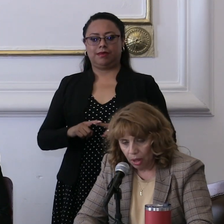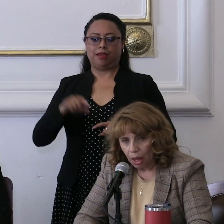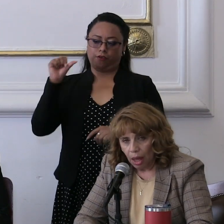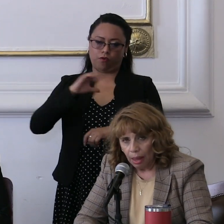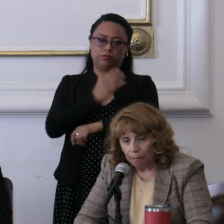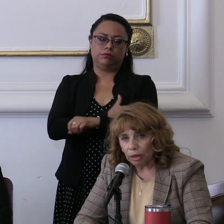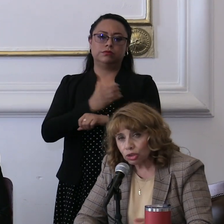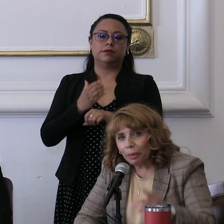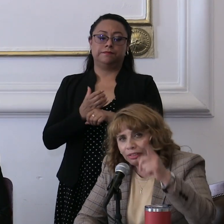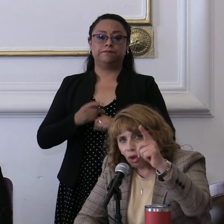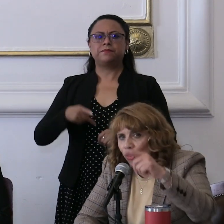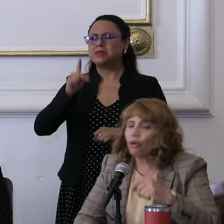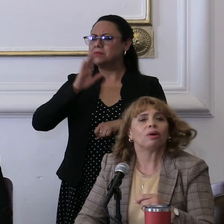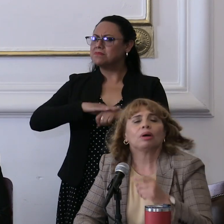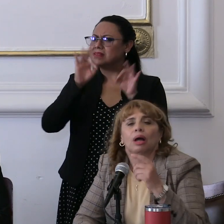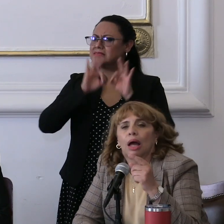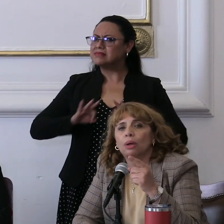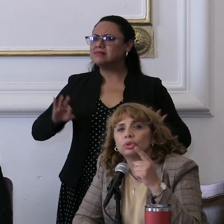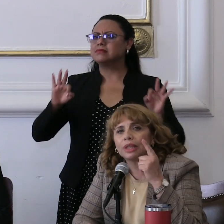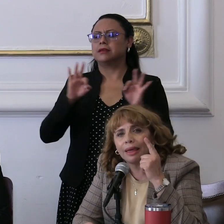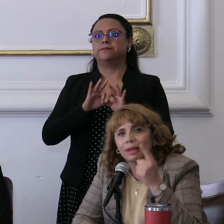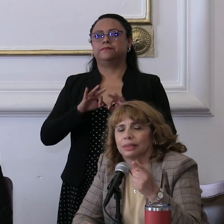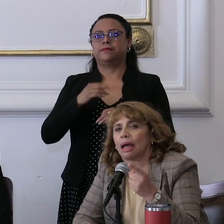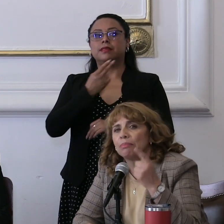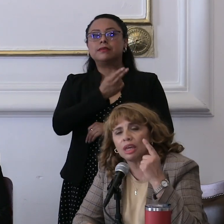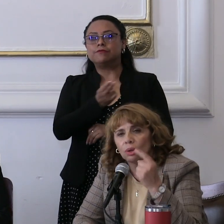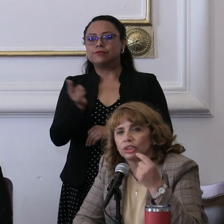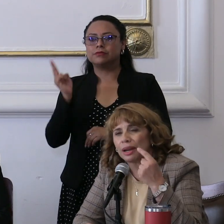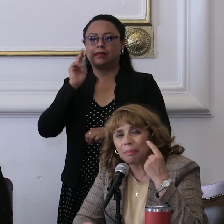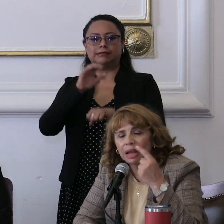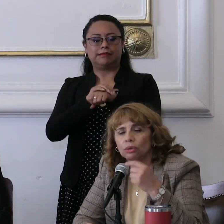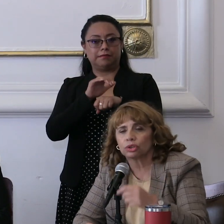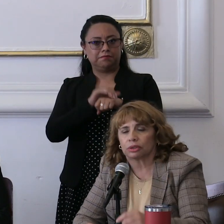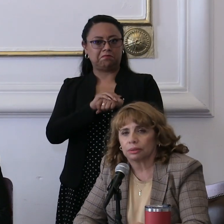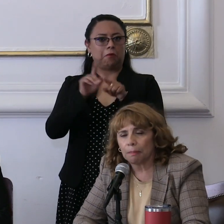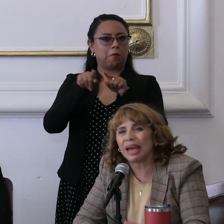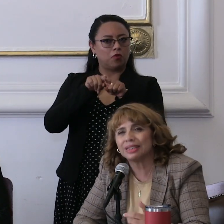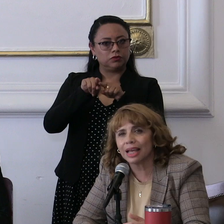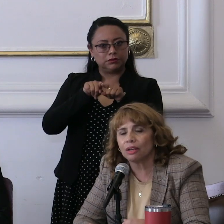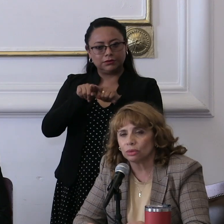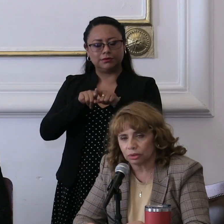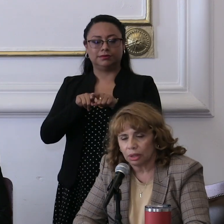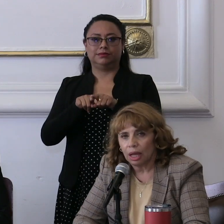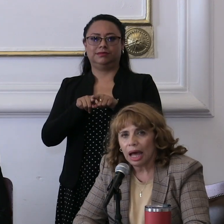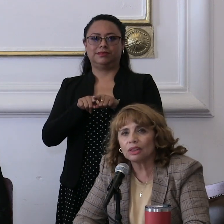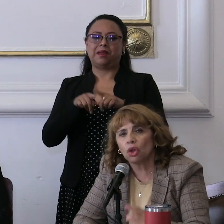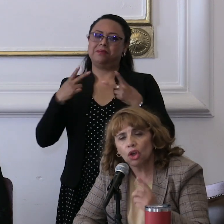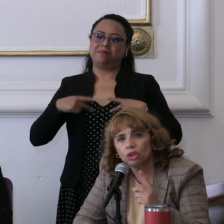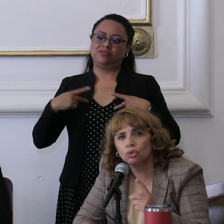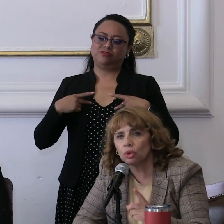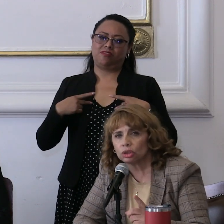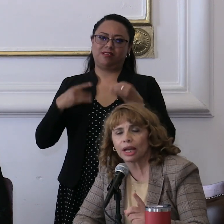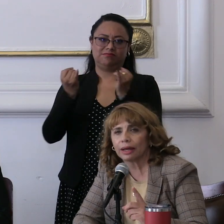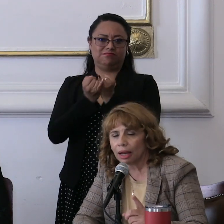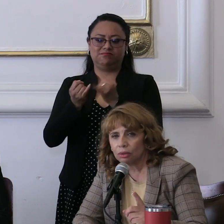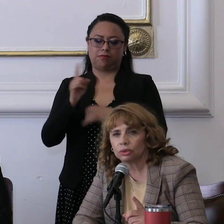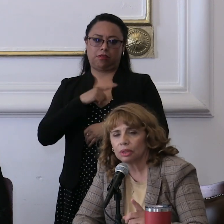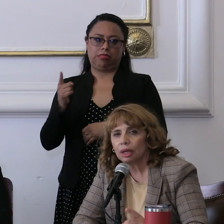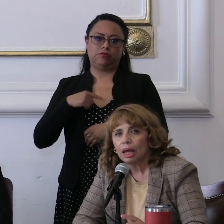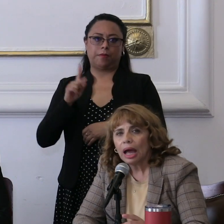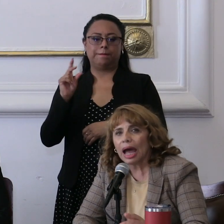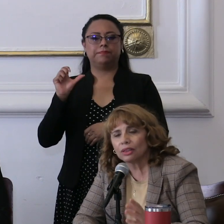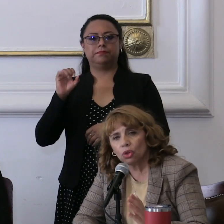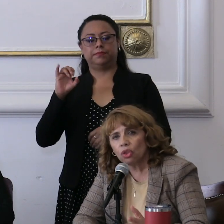acompañando, pero sobre todo a ustedes, amigos, hermanos, paisanos, a todos los núcleos